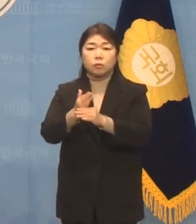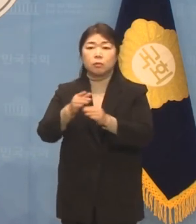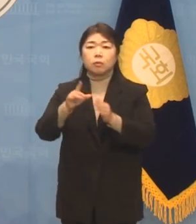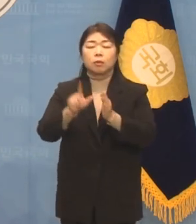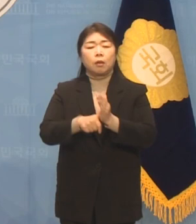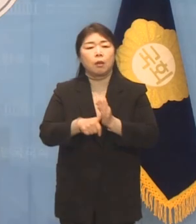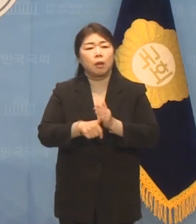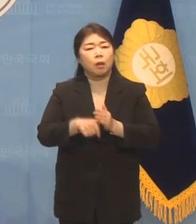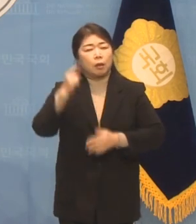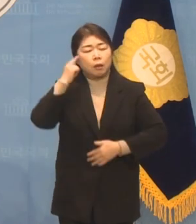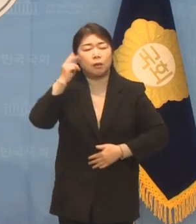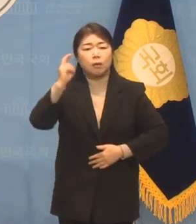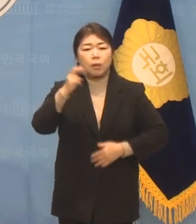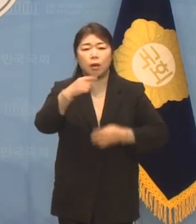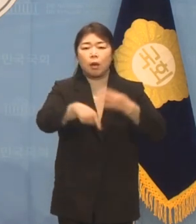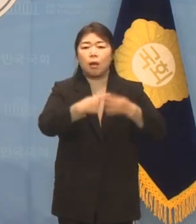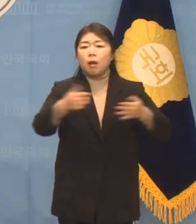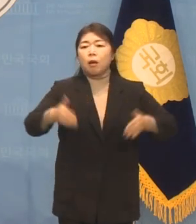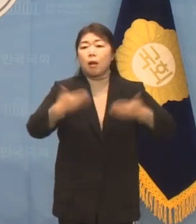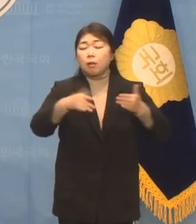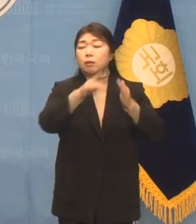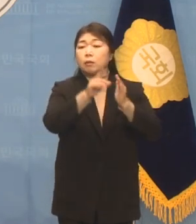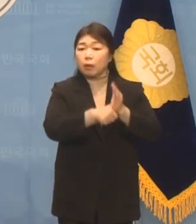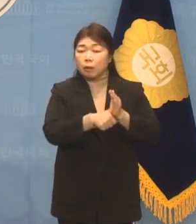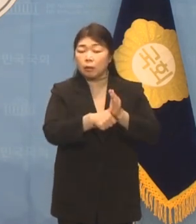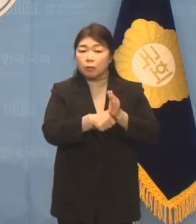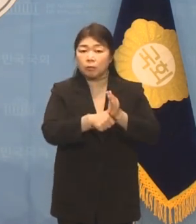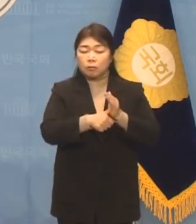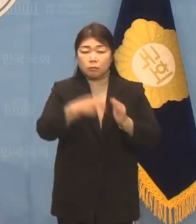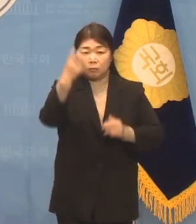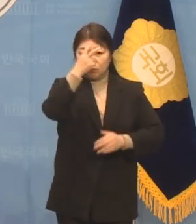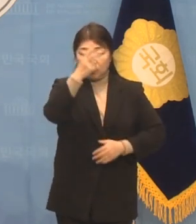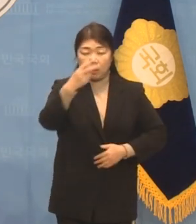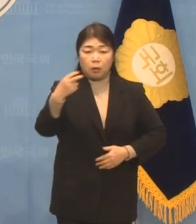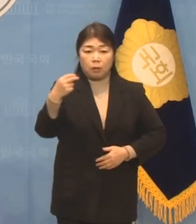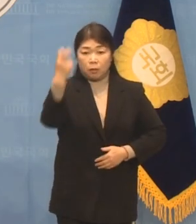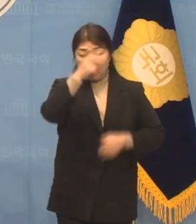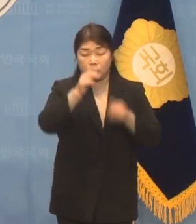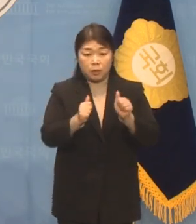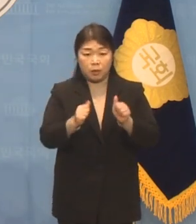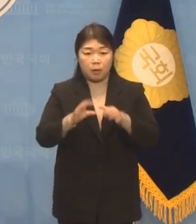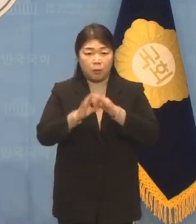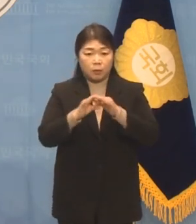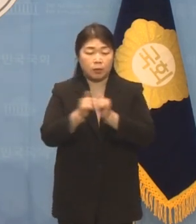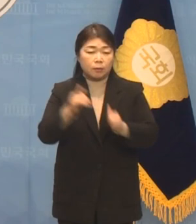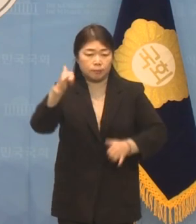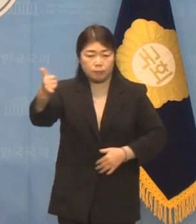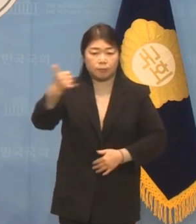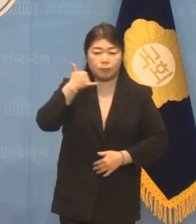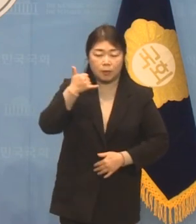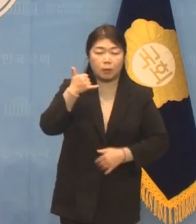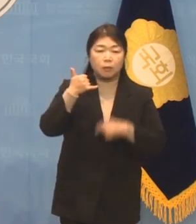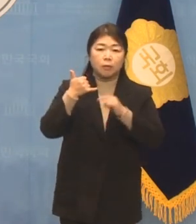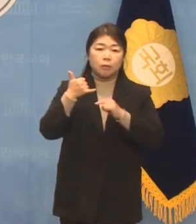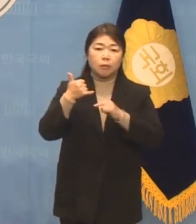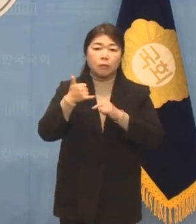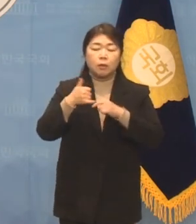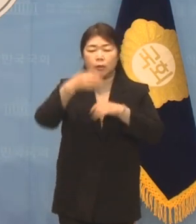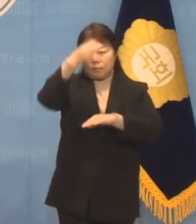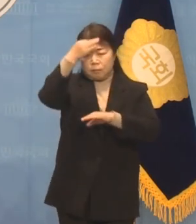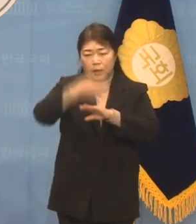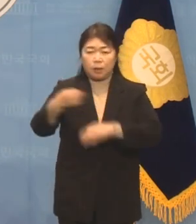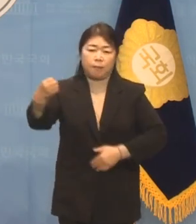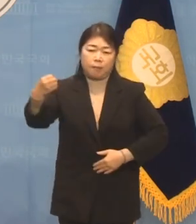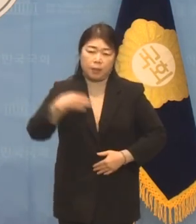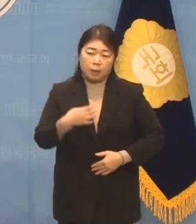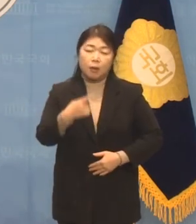가을 무렵 당시 수사검사로부터 전화가 걸려와 개인적으로 미안한 감정을 전해온